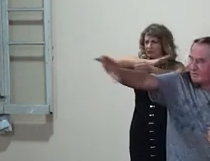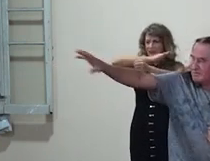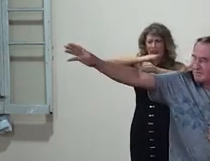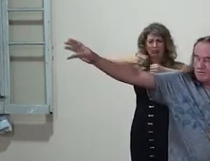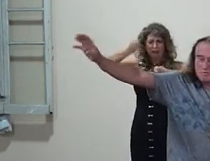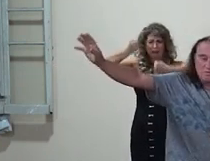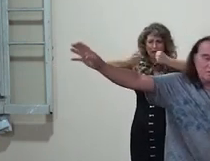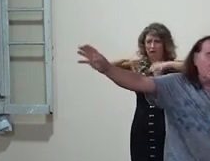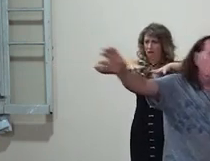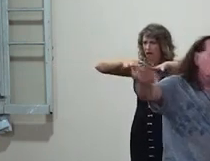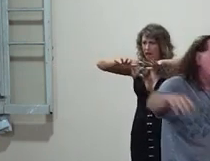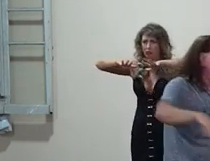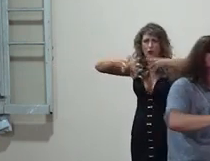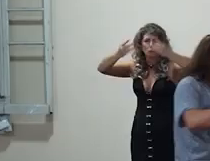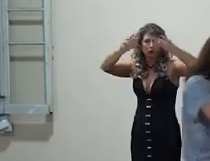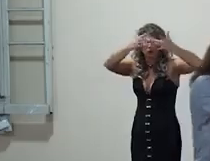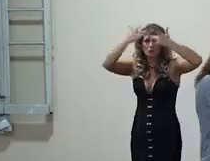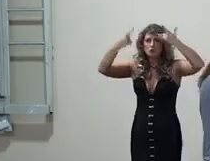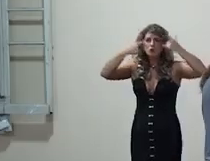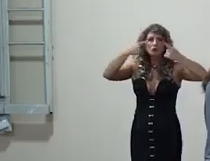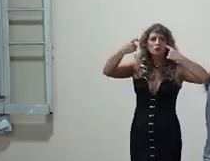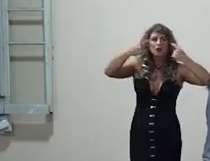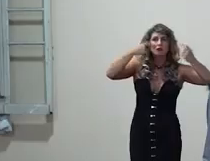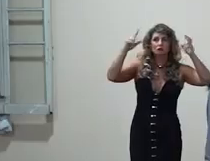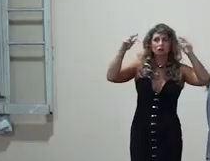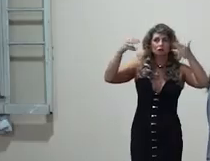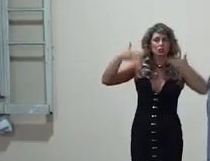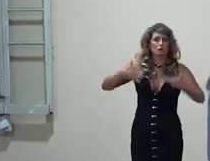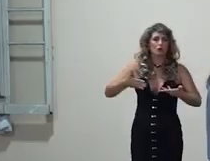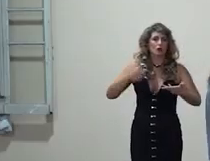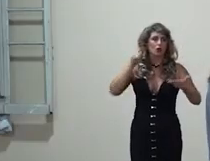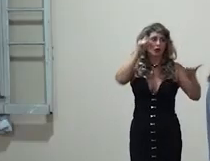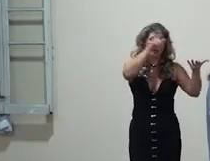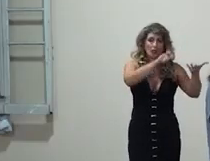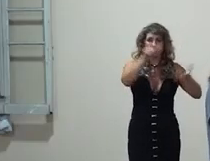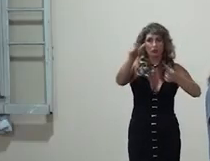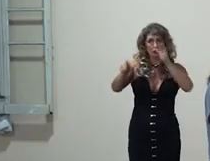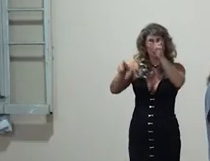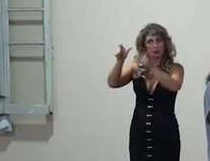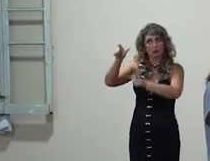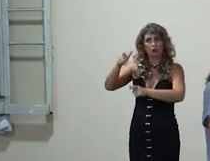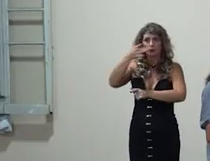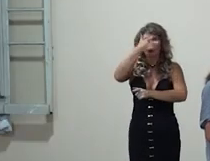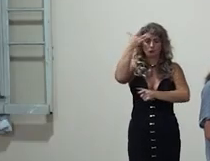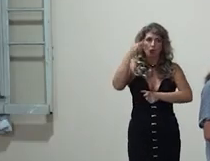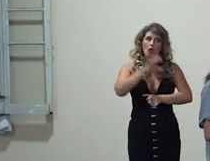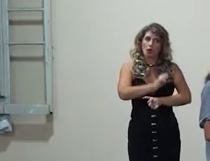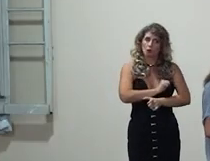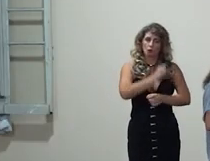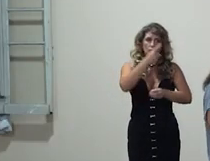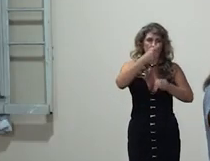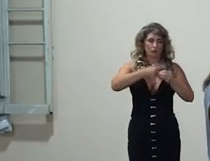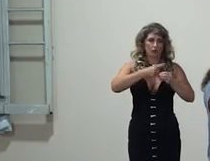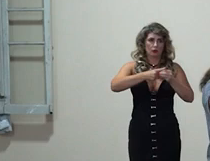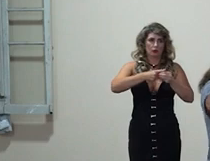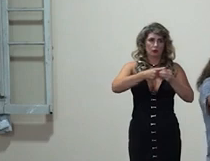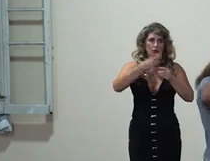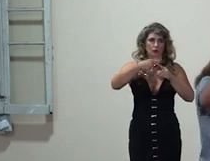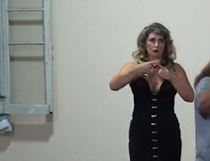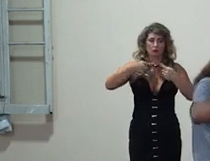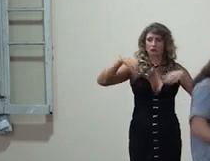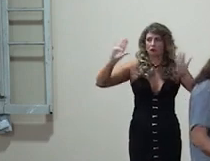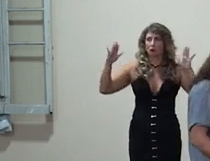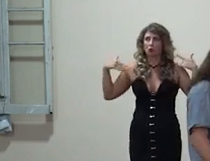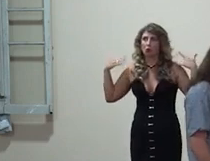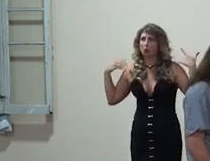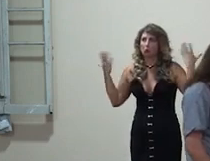carro, em bagunça, todo mundo aqui. Aqui realmente está as pessoas que amam a cidade, porque o resto está só por